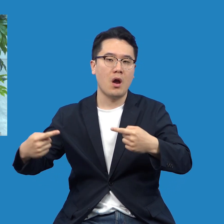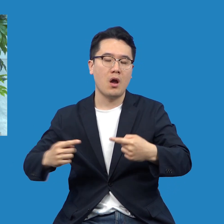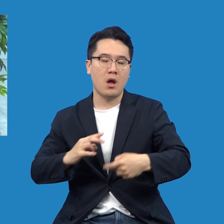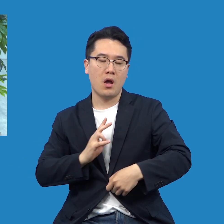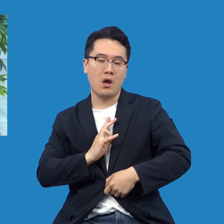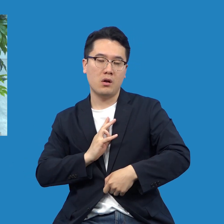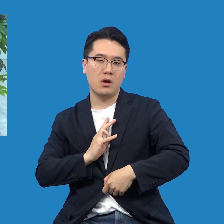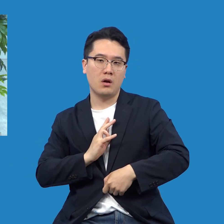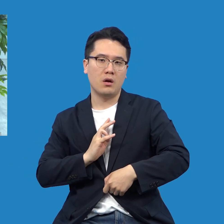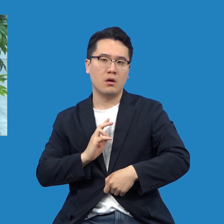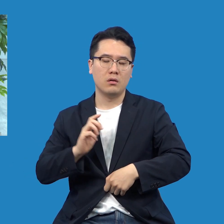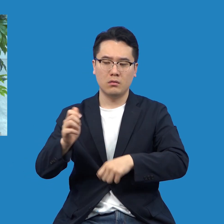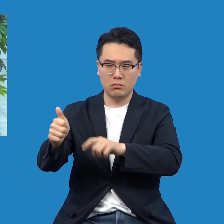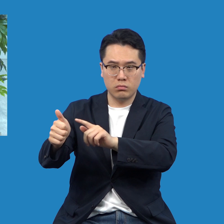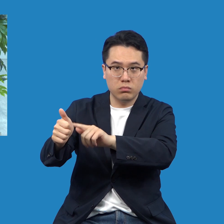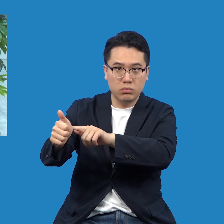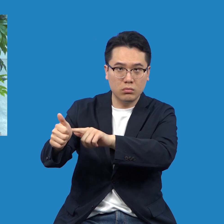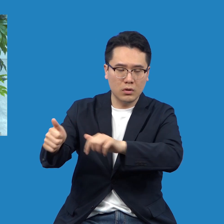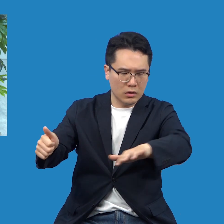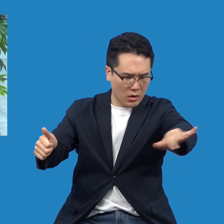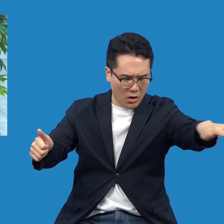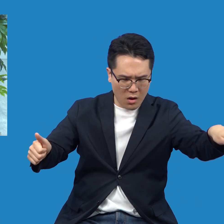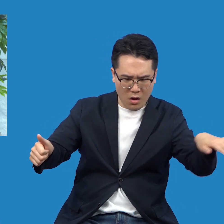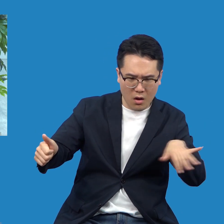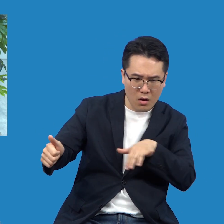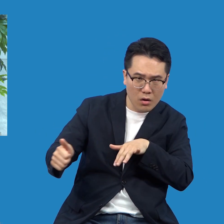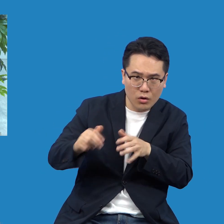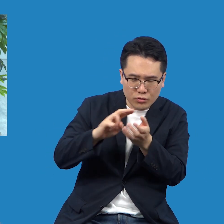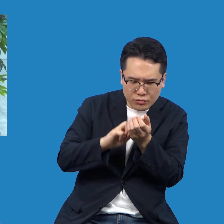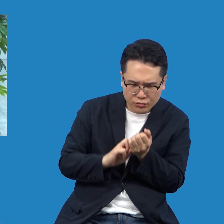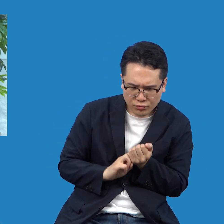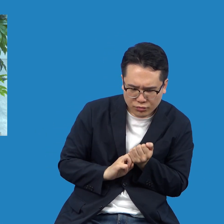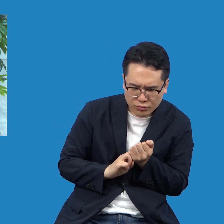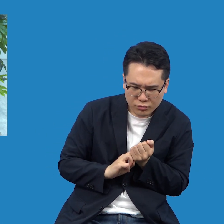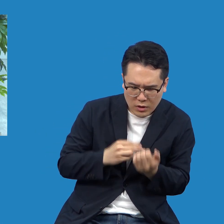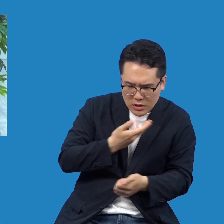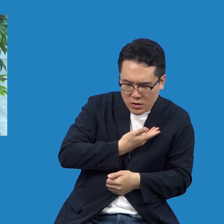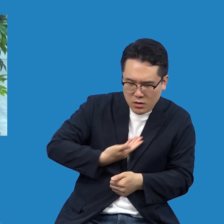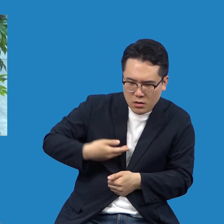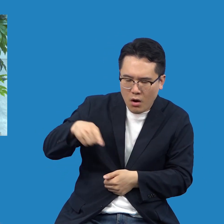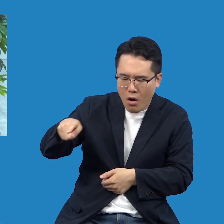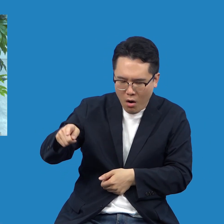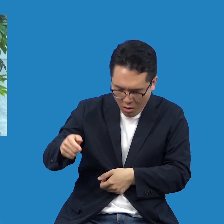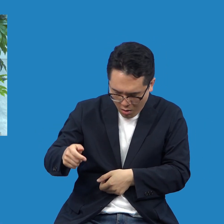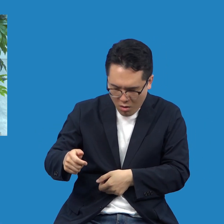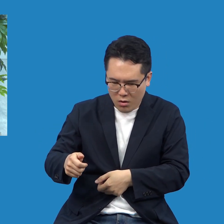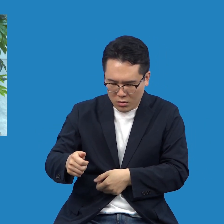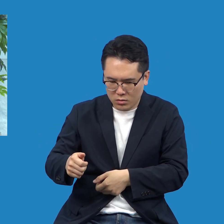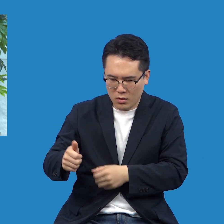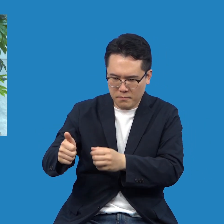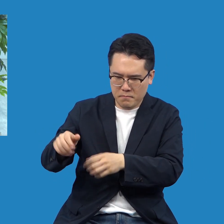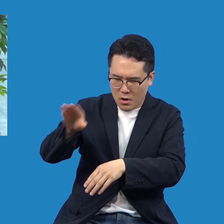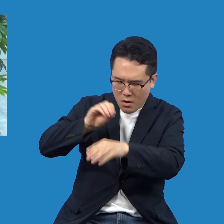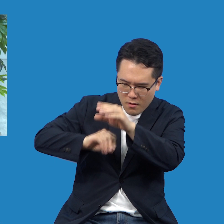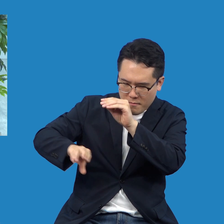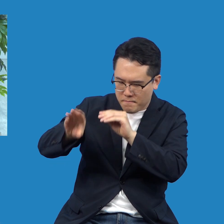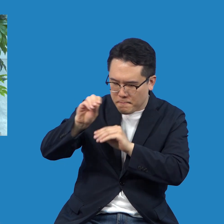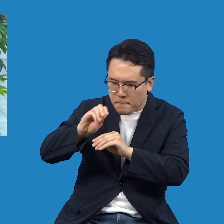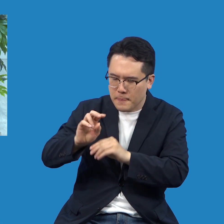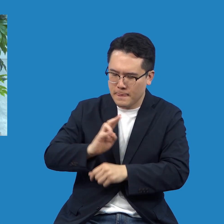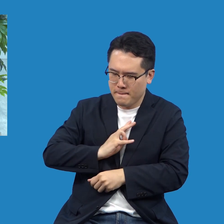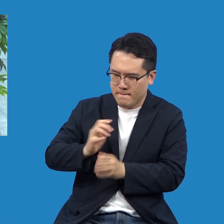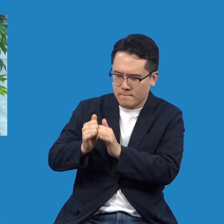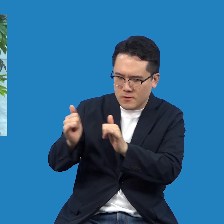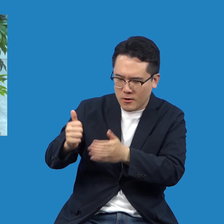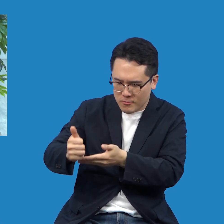삼고 지켜보고 있던 숨어있던 제자들에게 이 사건은 큰 충격과 실망을